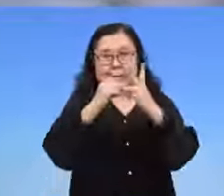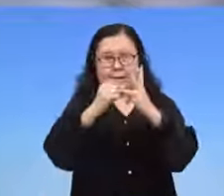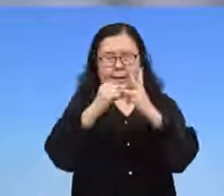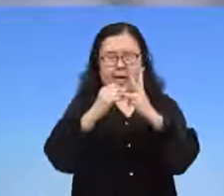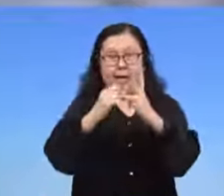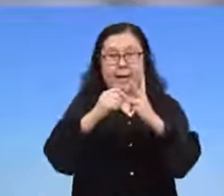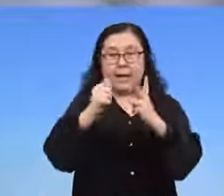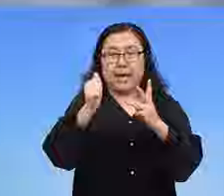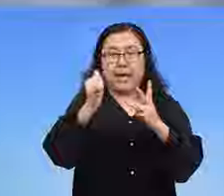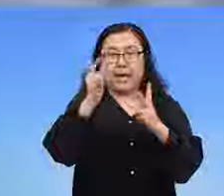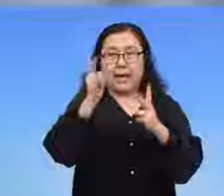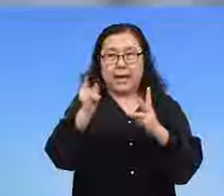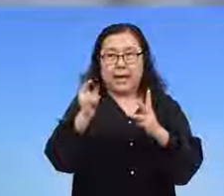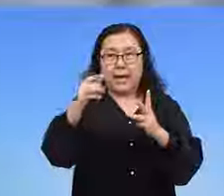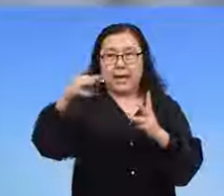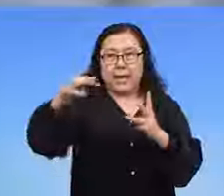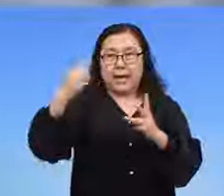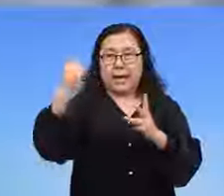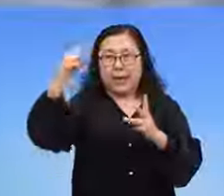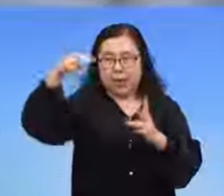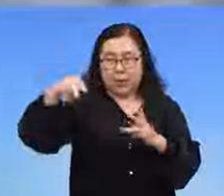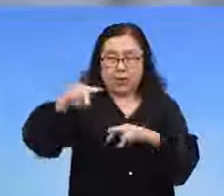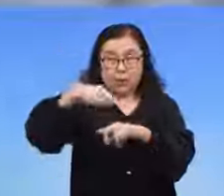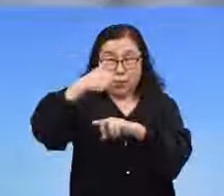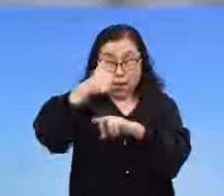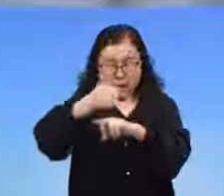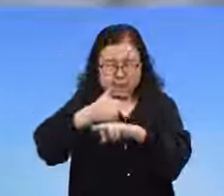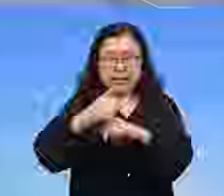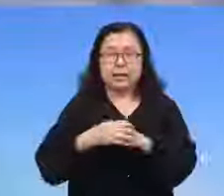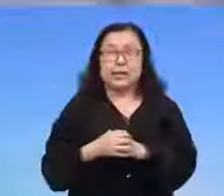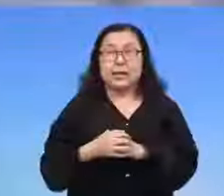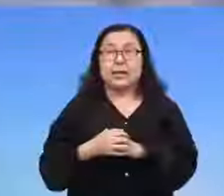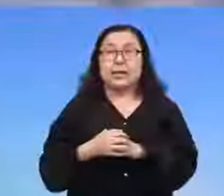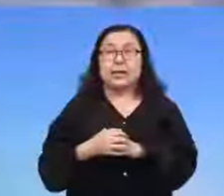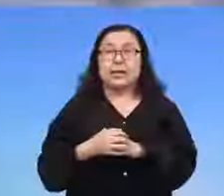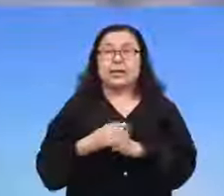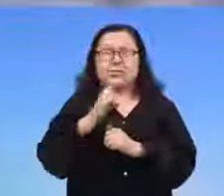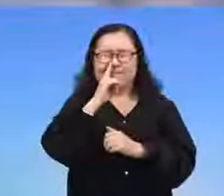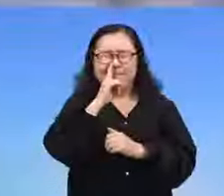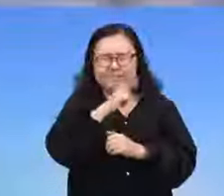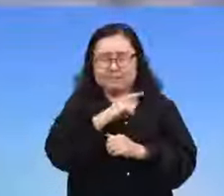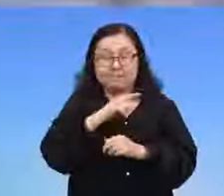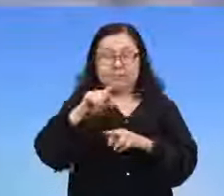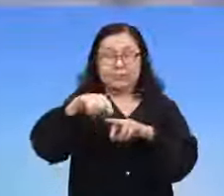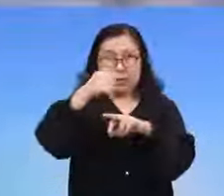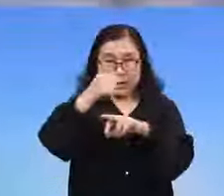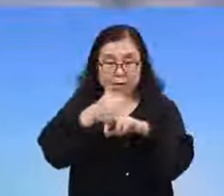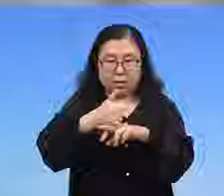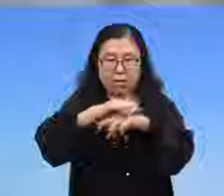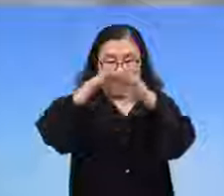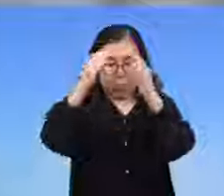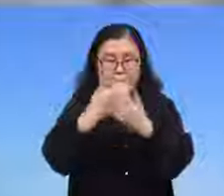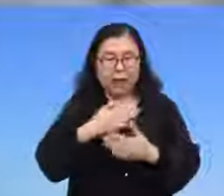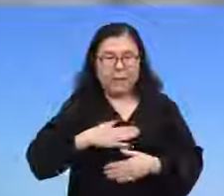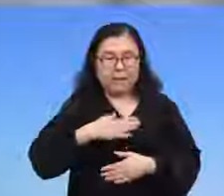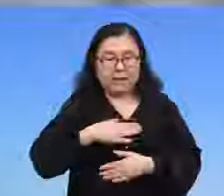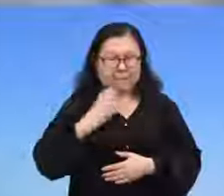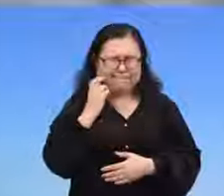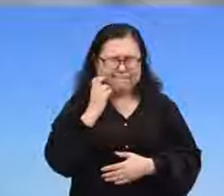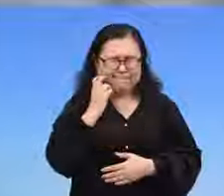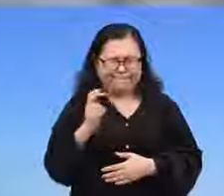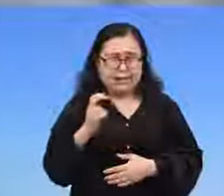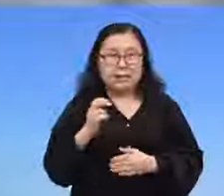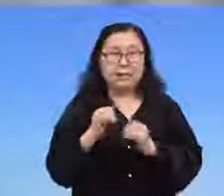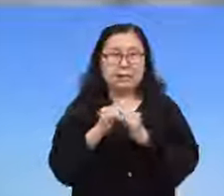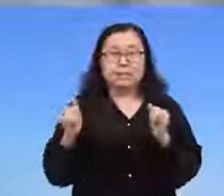헤롯 왕, 이 헤롯 왕의 약점이라는 거야 설명을 안 드려도 다 아시는 거 아닙니까? 아주